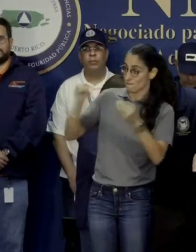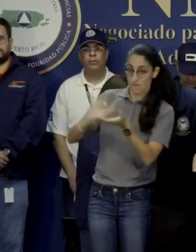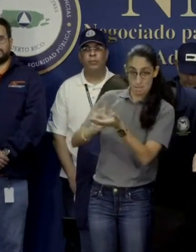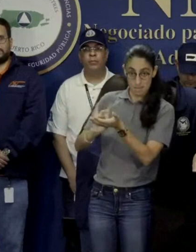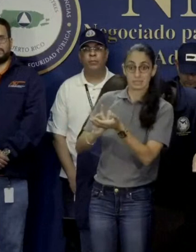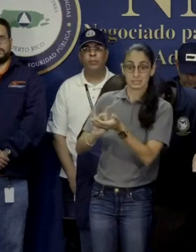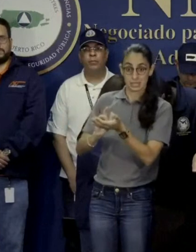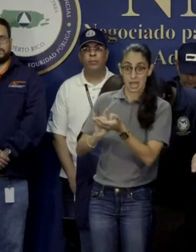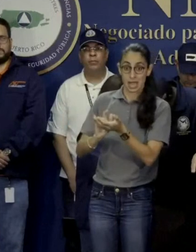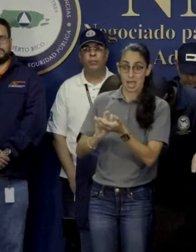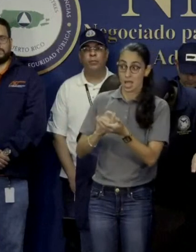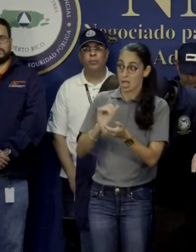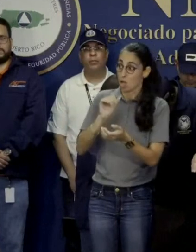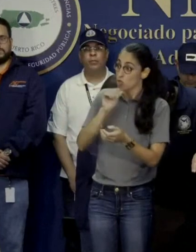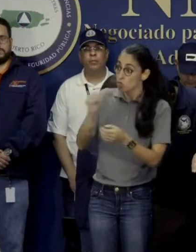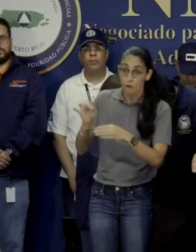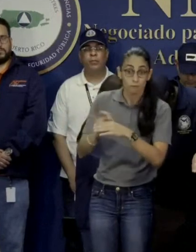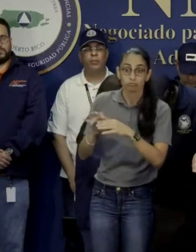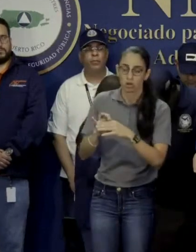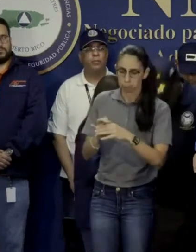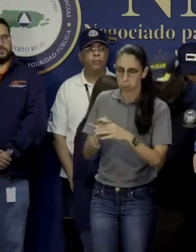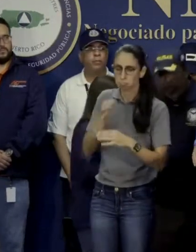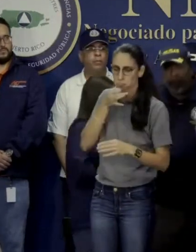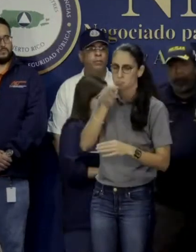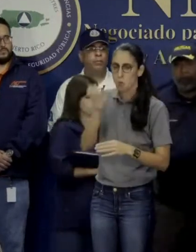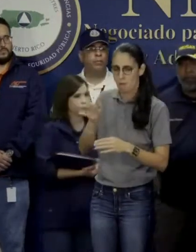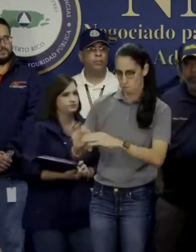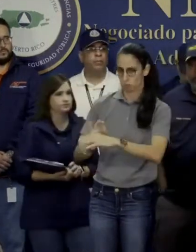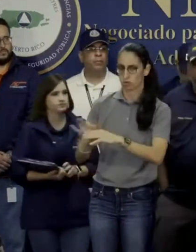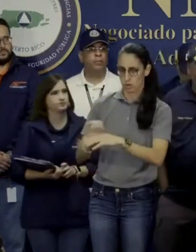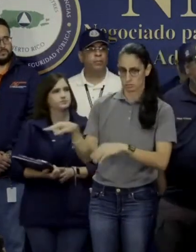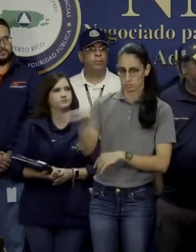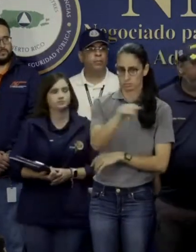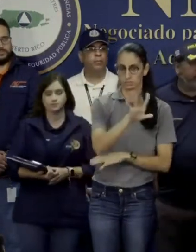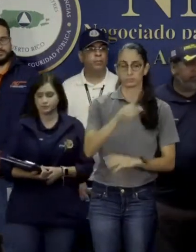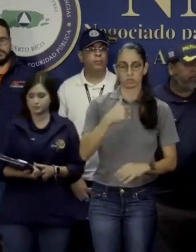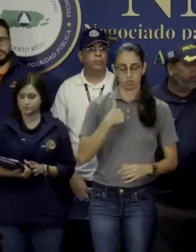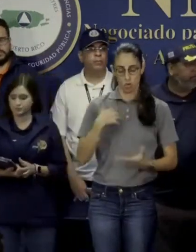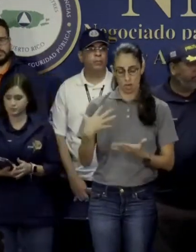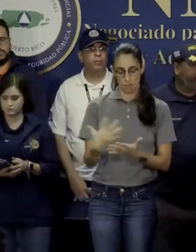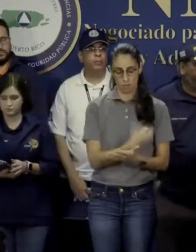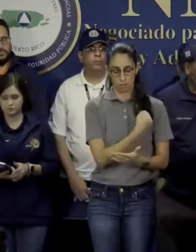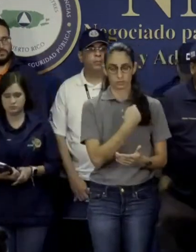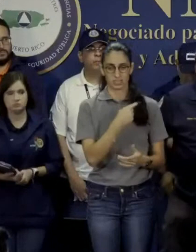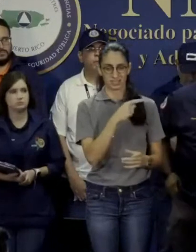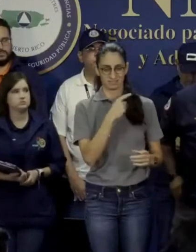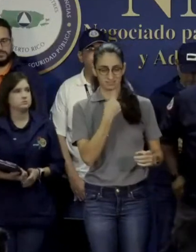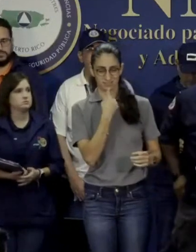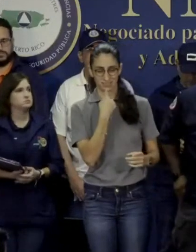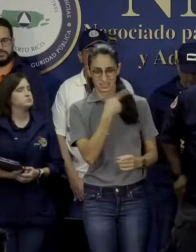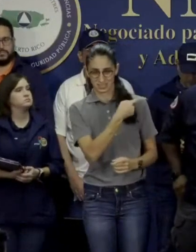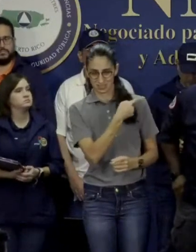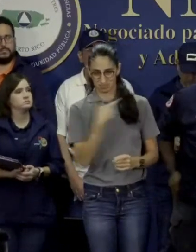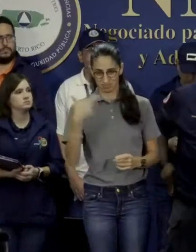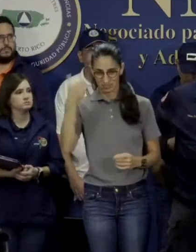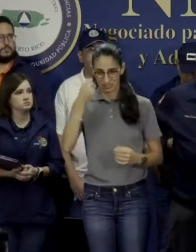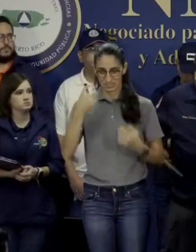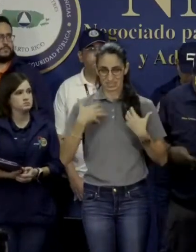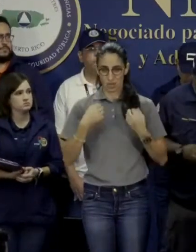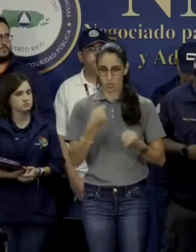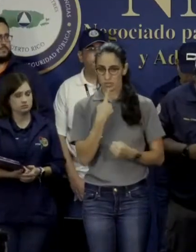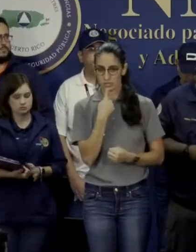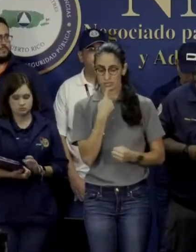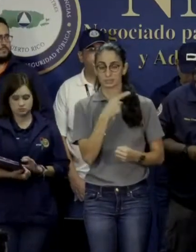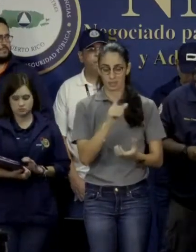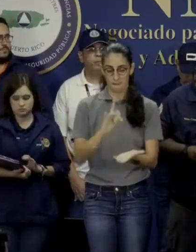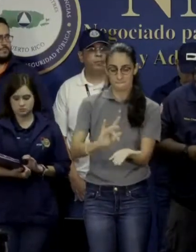no están funcionando van a comenzar a funcionar prontamente. Sí, yo aprovecho ese comentario del secretario de Salud, que